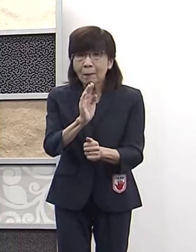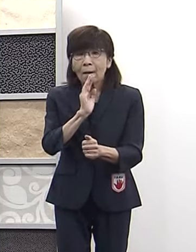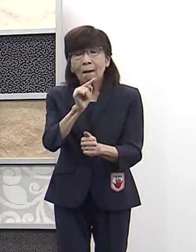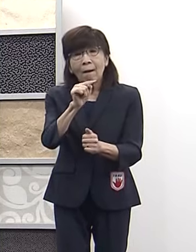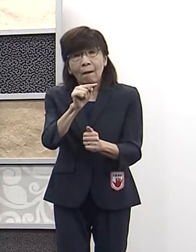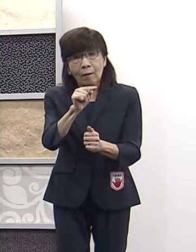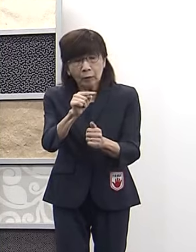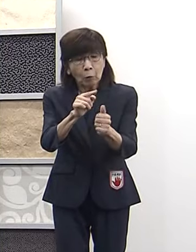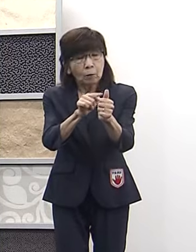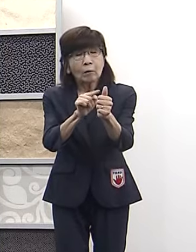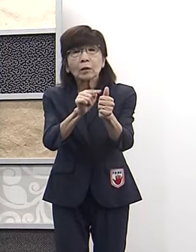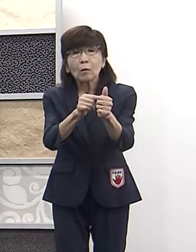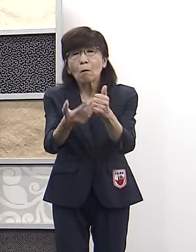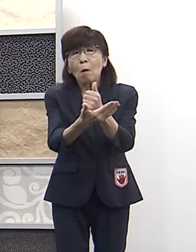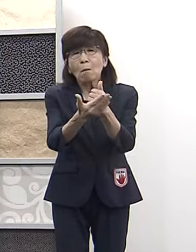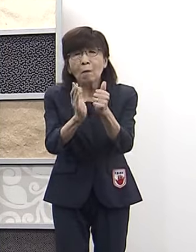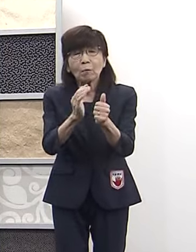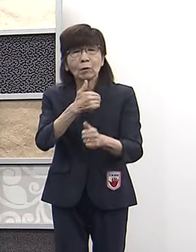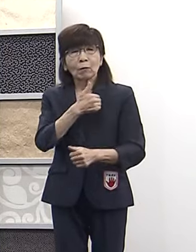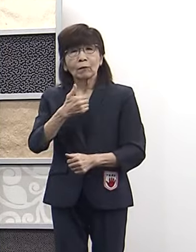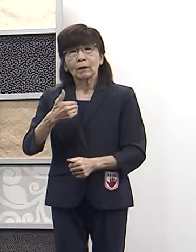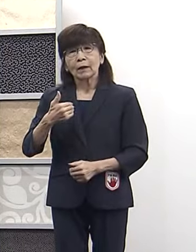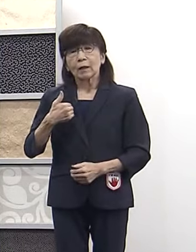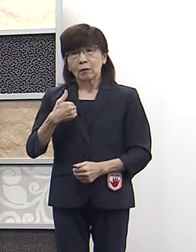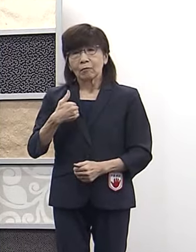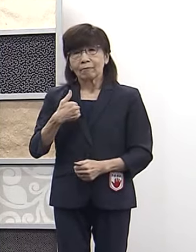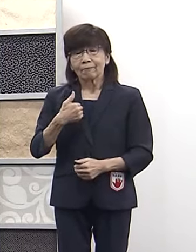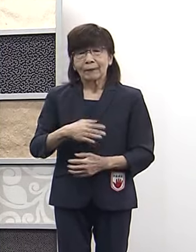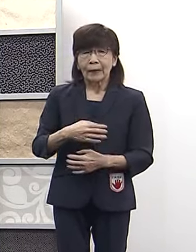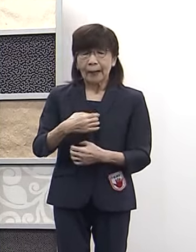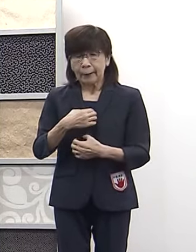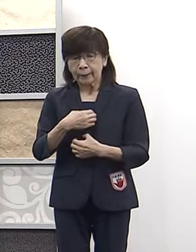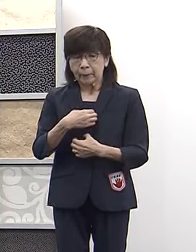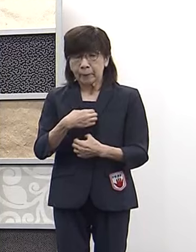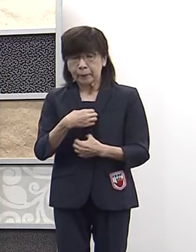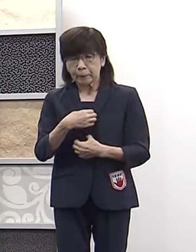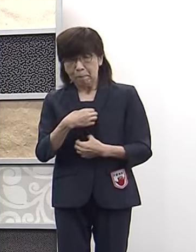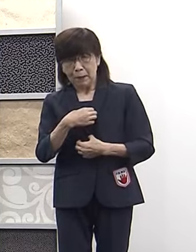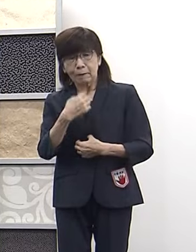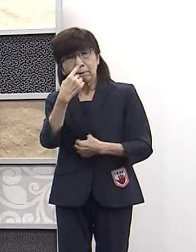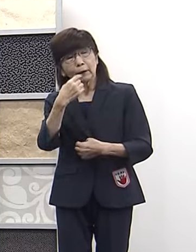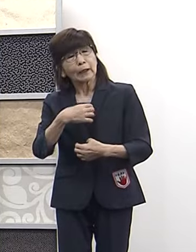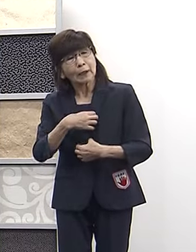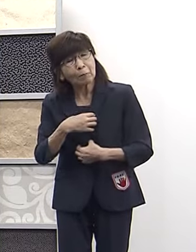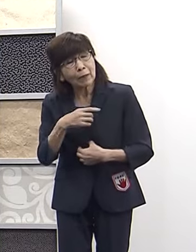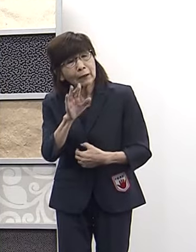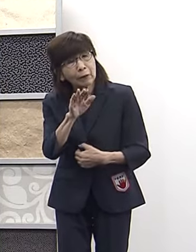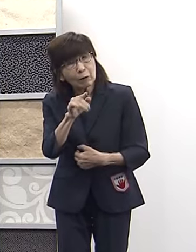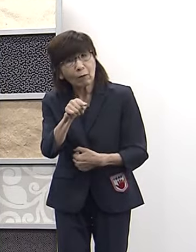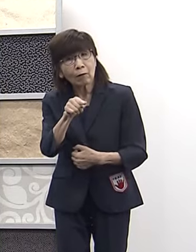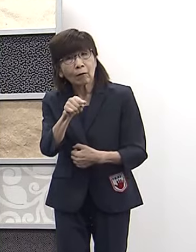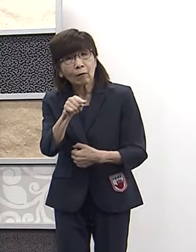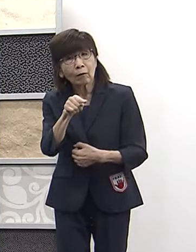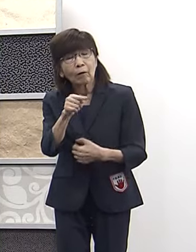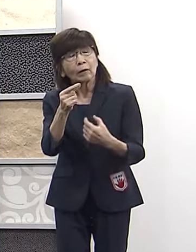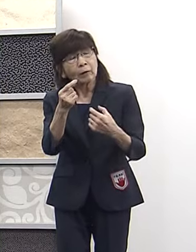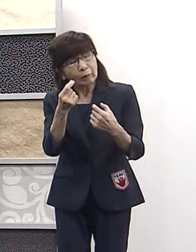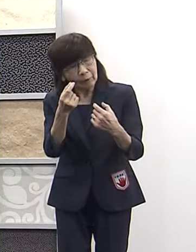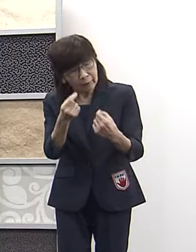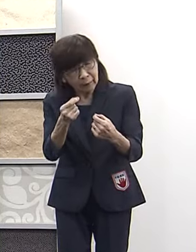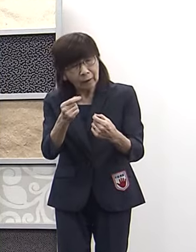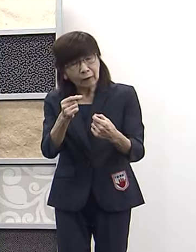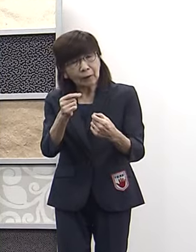を守る第一歩となってまいります。心配していると、その気持ちをですね、ぜひお伝えをいただきたい